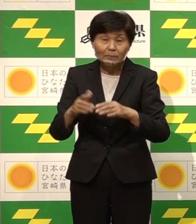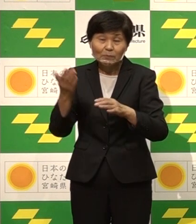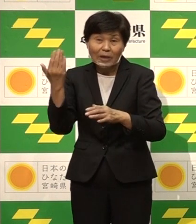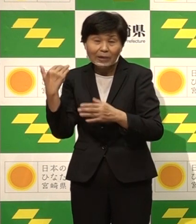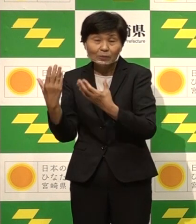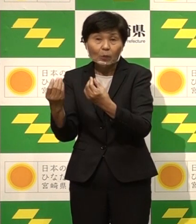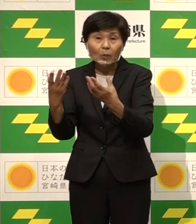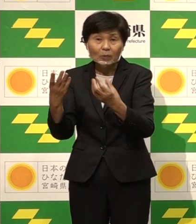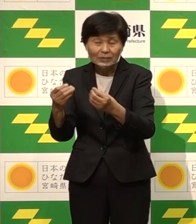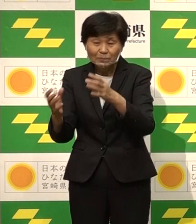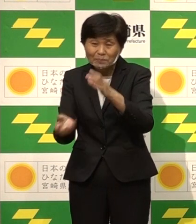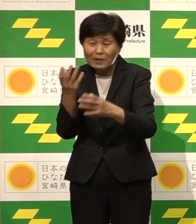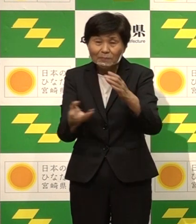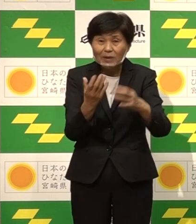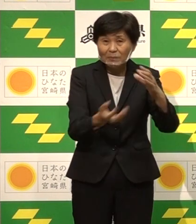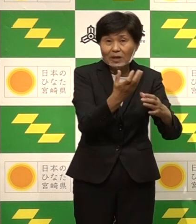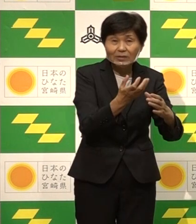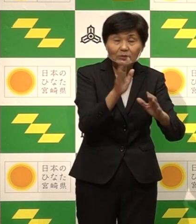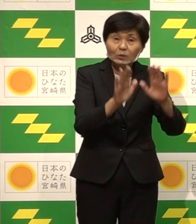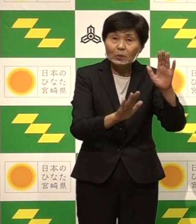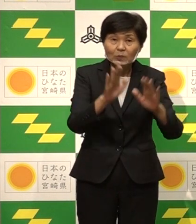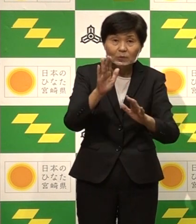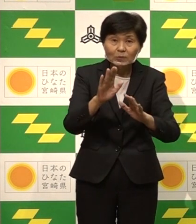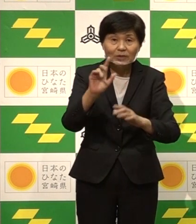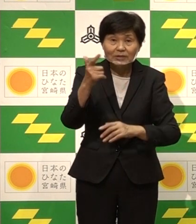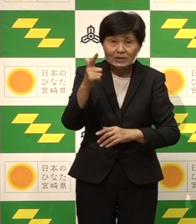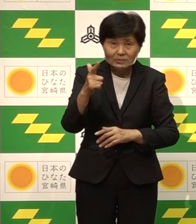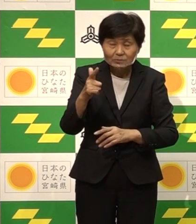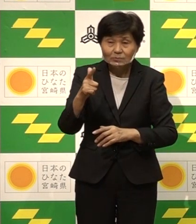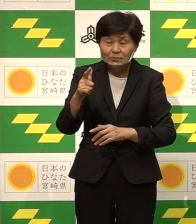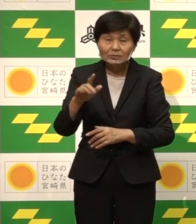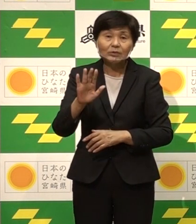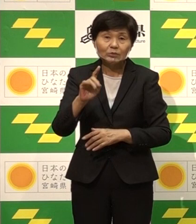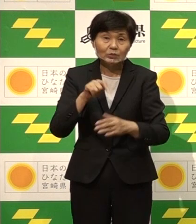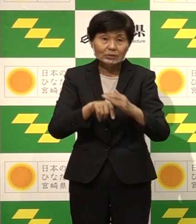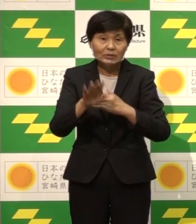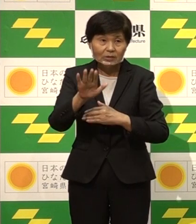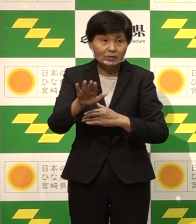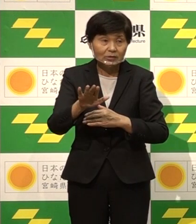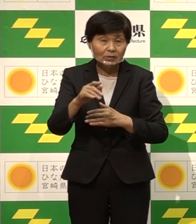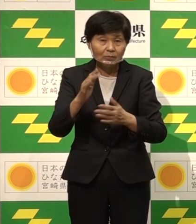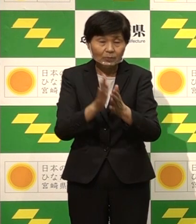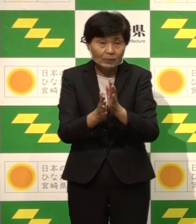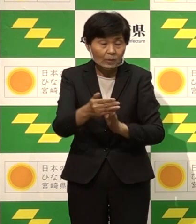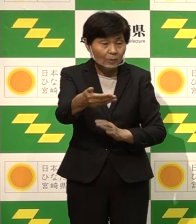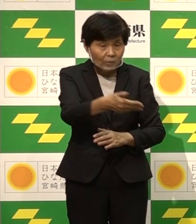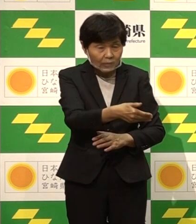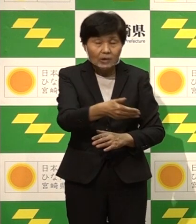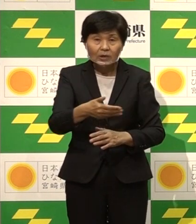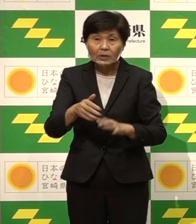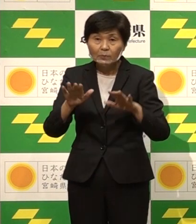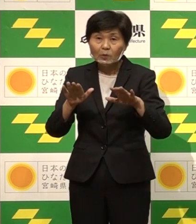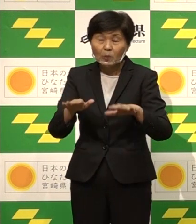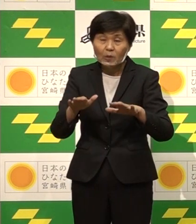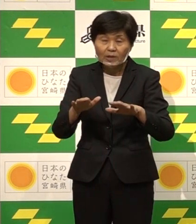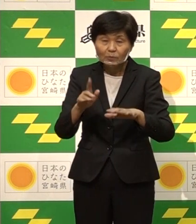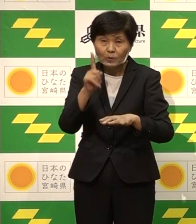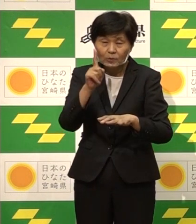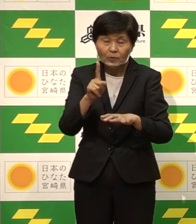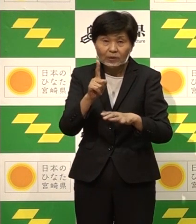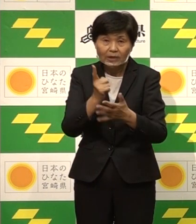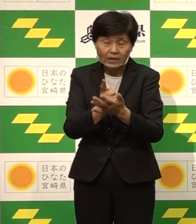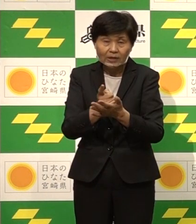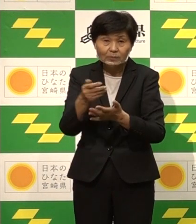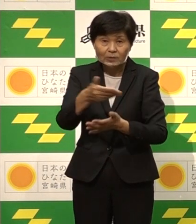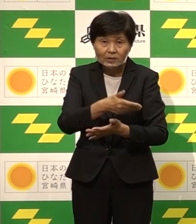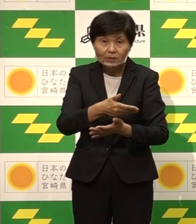発しているような状況にまでは今ないというふうには考えております。 すみません、もうこれでやめます、はい、結局知事が